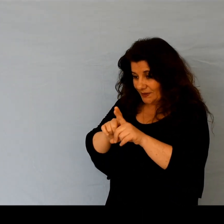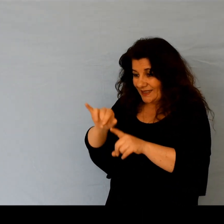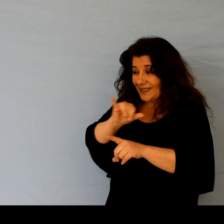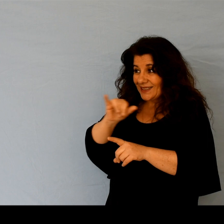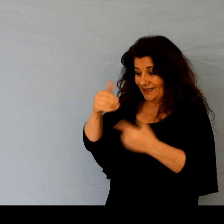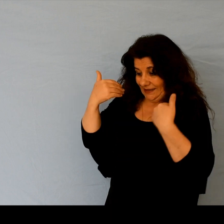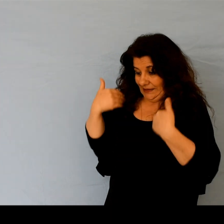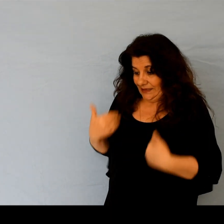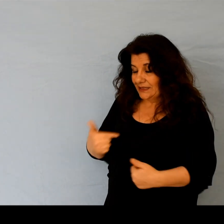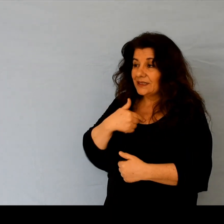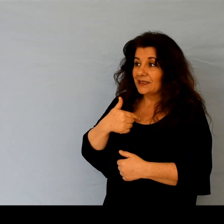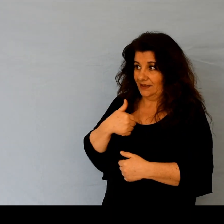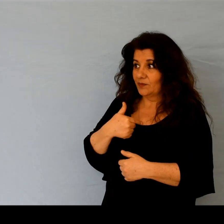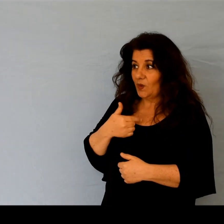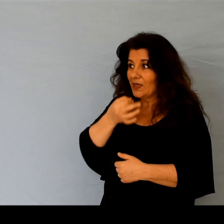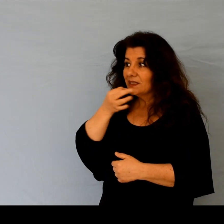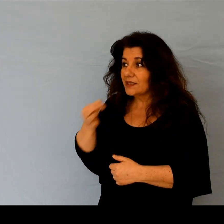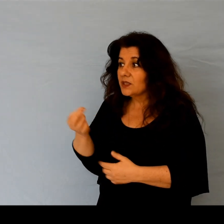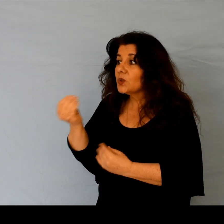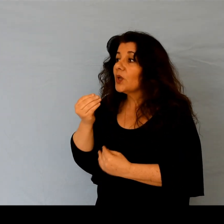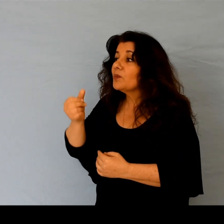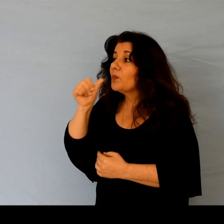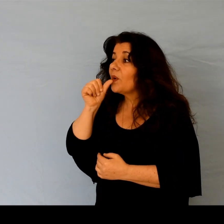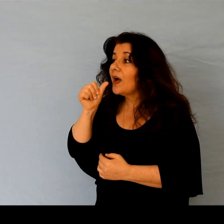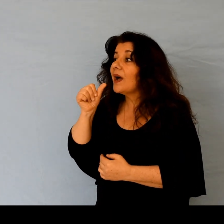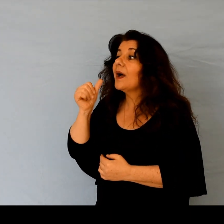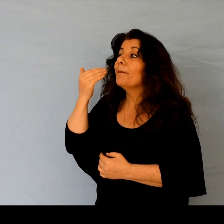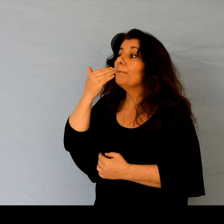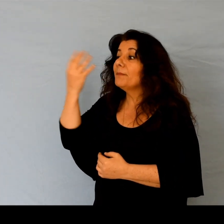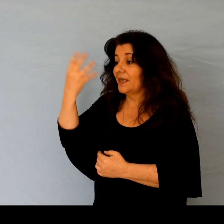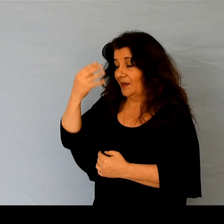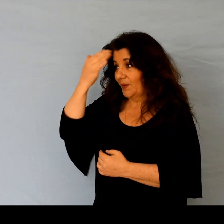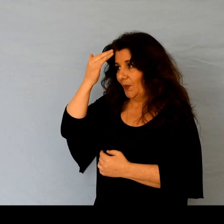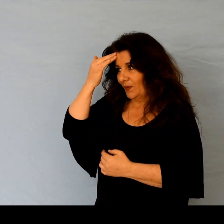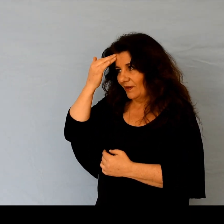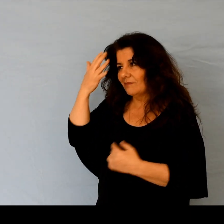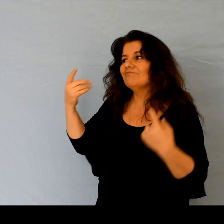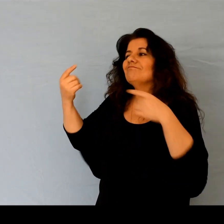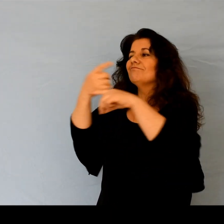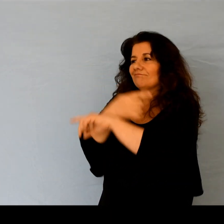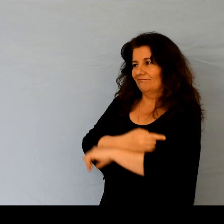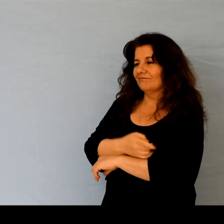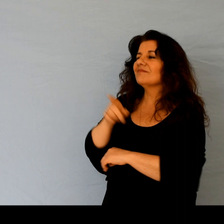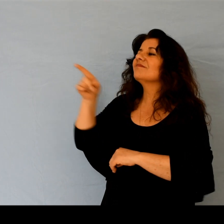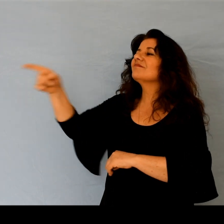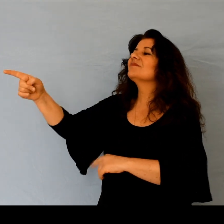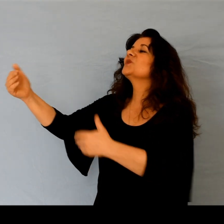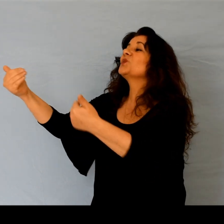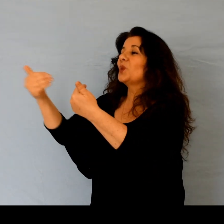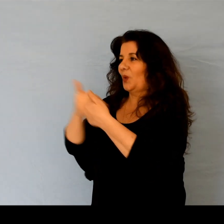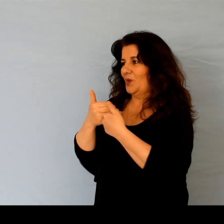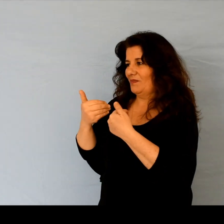Donne-moi à boire ? C'est toi qui lui aurais demandé, et il t'aurait donné de l'eau vive. »